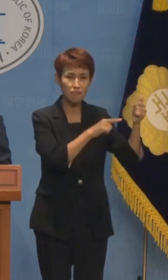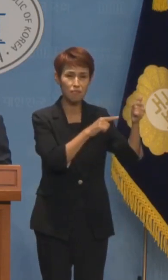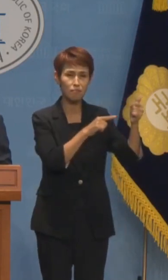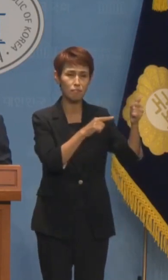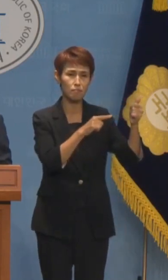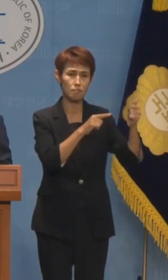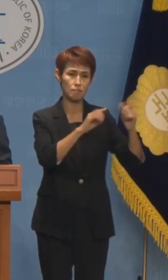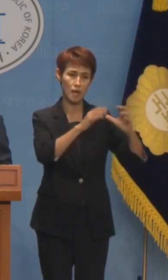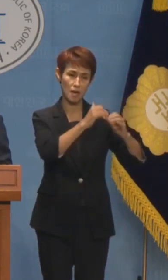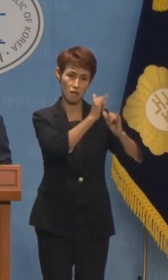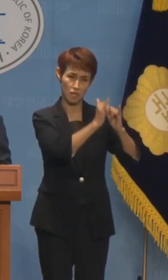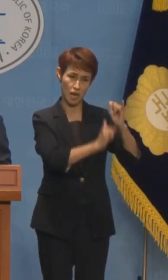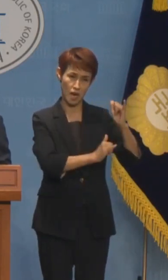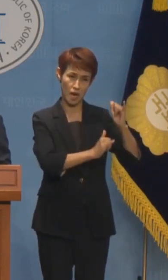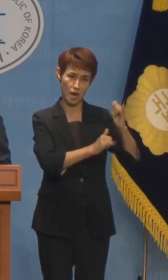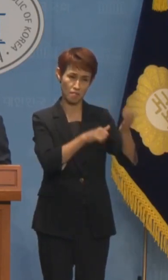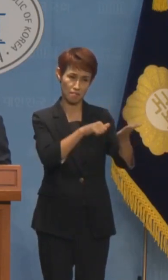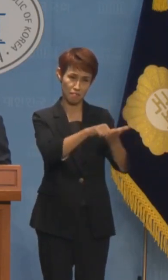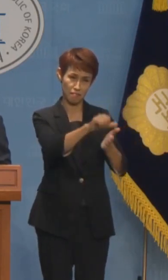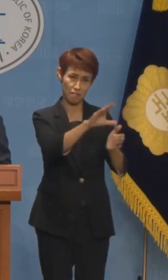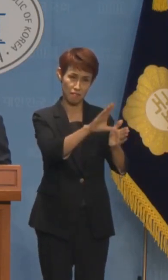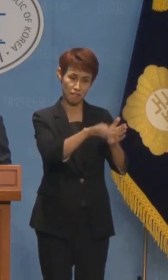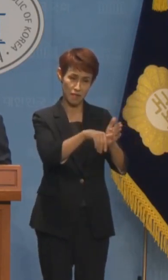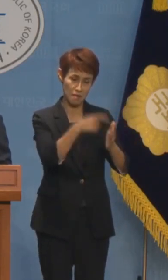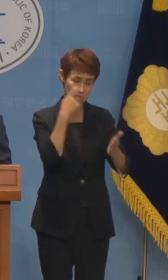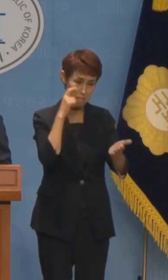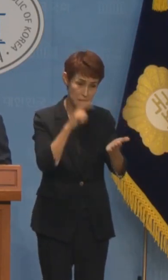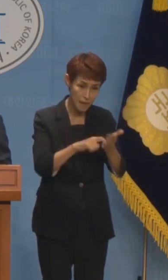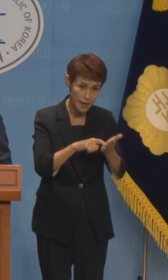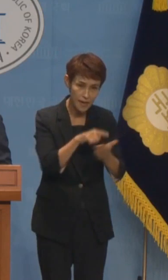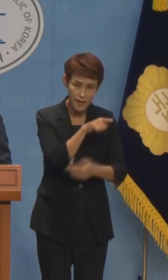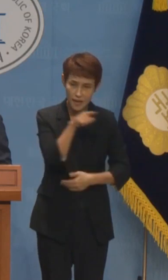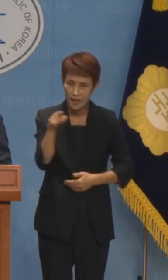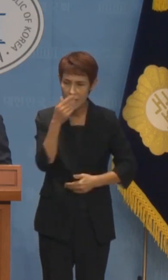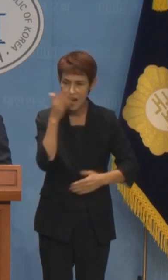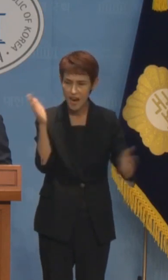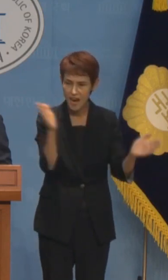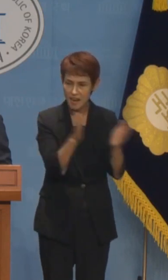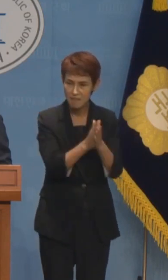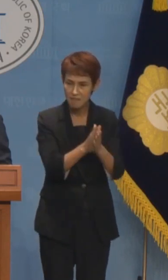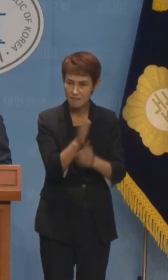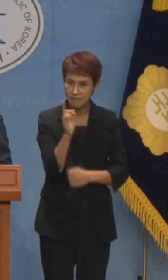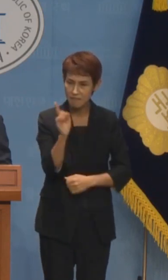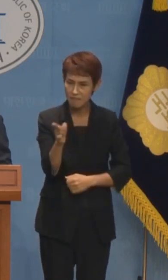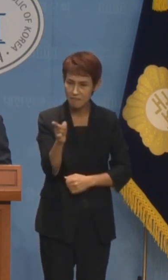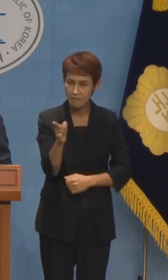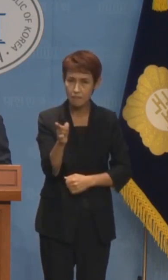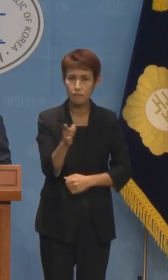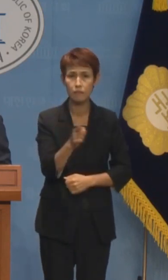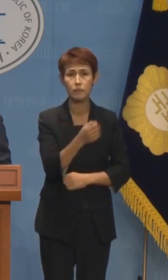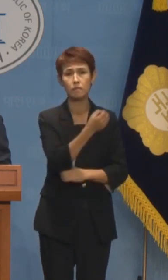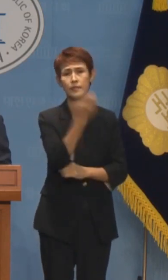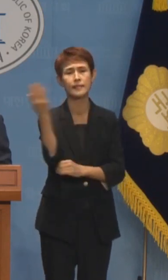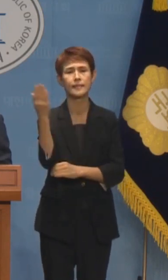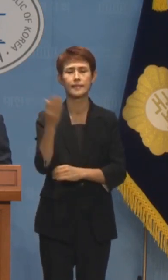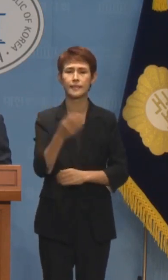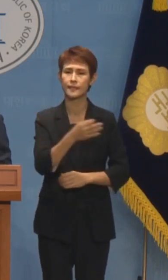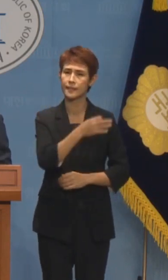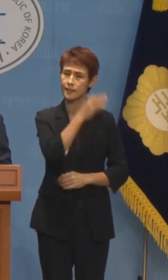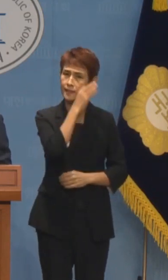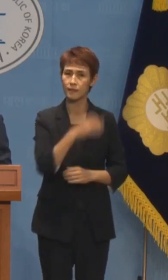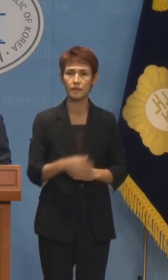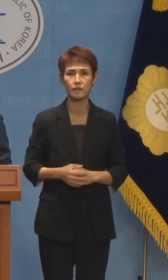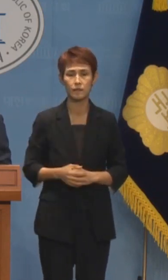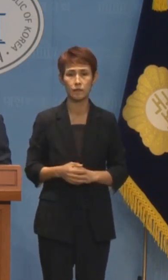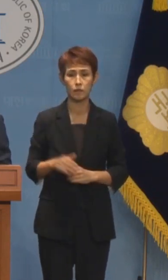역사를 세탁하는데 있어 발견한 한 공범이라고 했겠습니까 조국